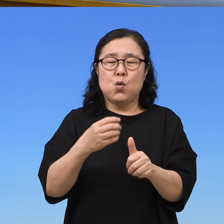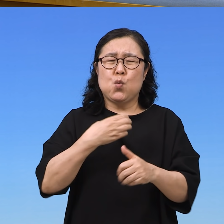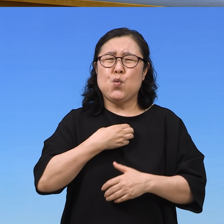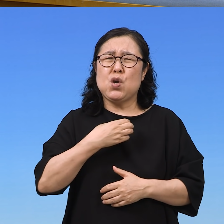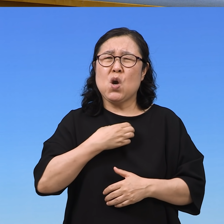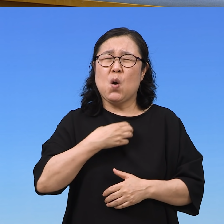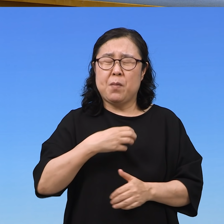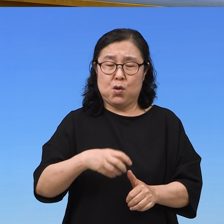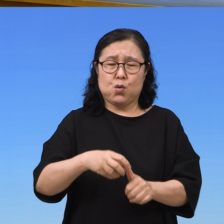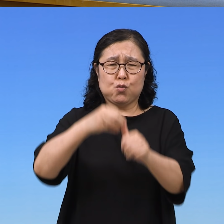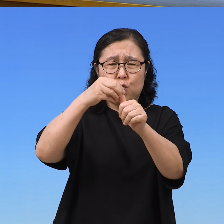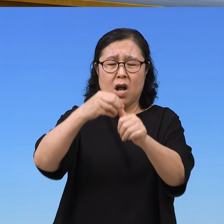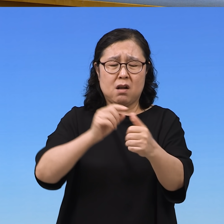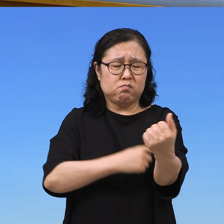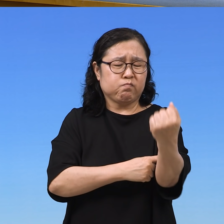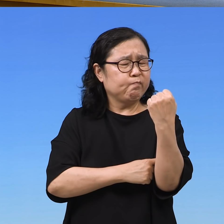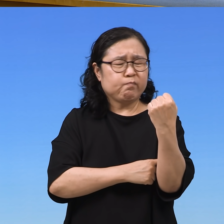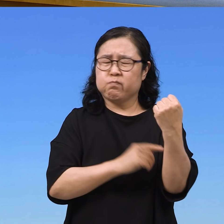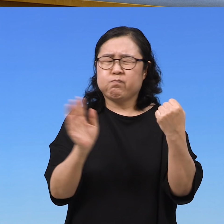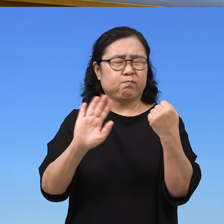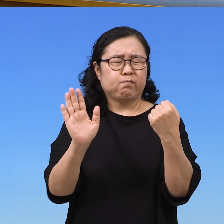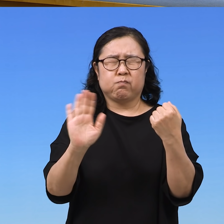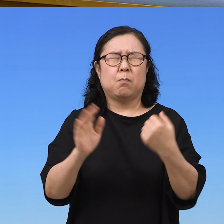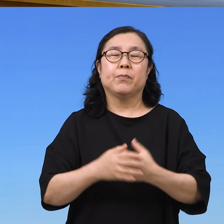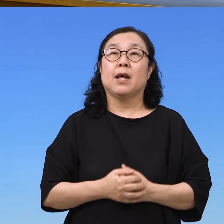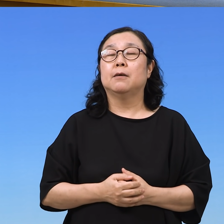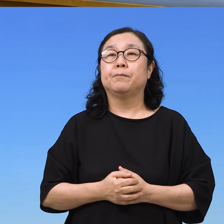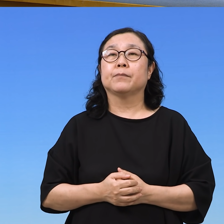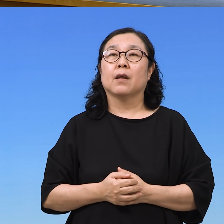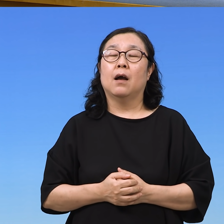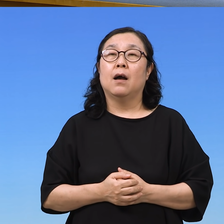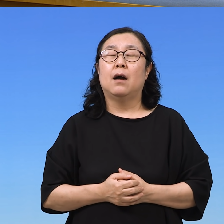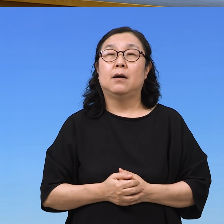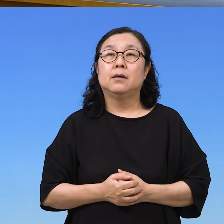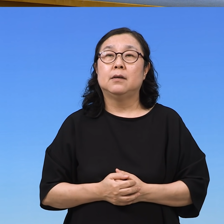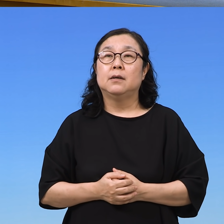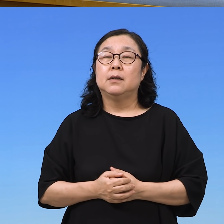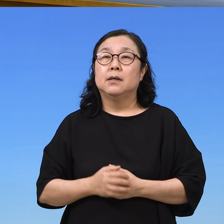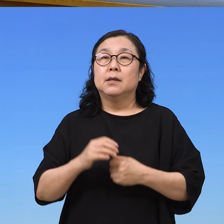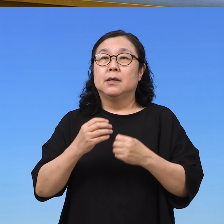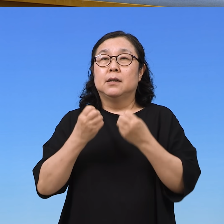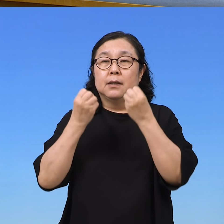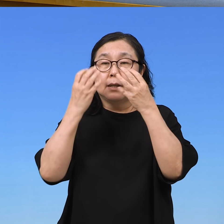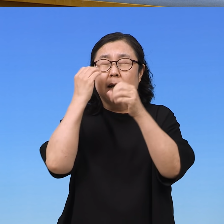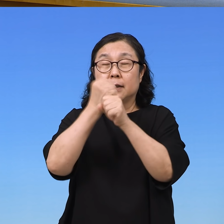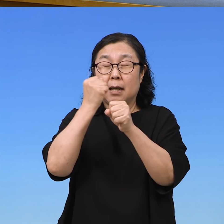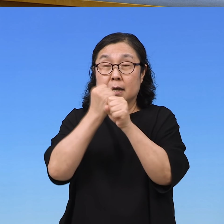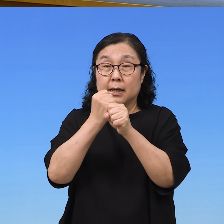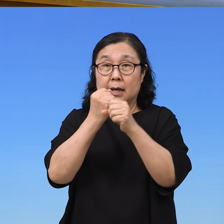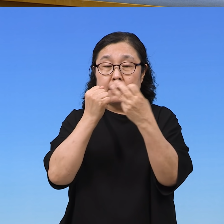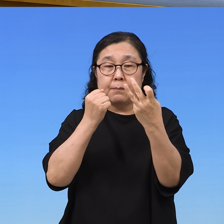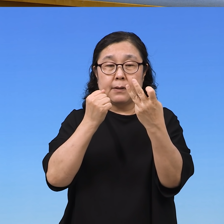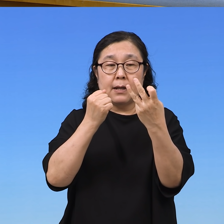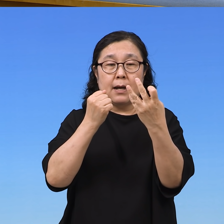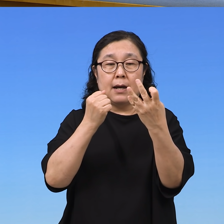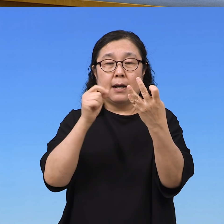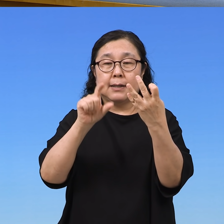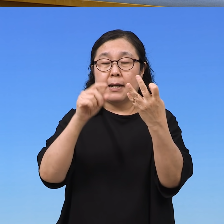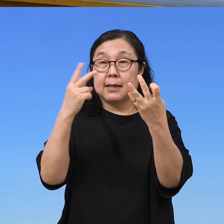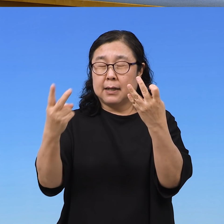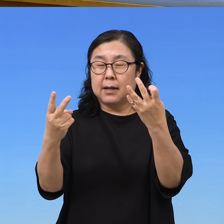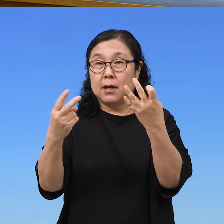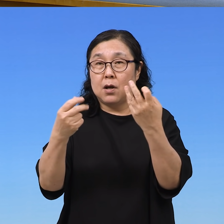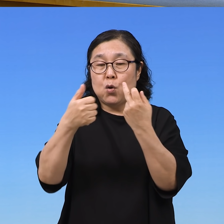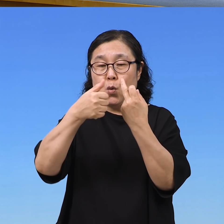건져낼 능력이 없는 겁니다. 능력이 없습니다. 자, 오늘 본문 창세기 14장 2절, 소돔에